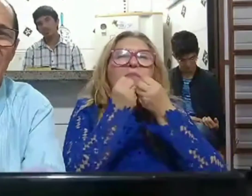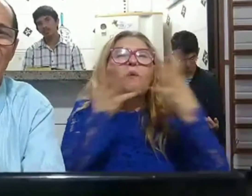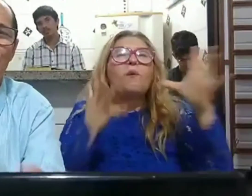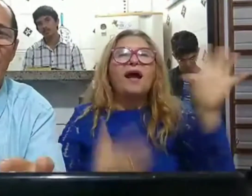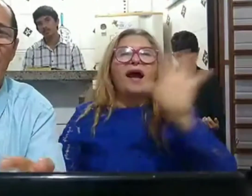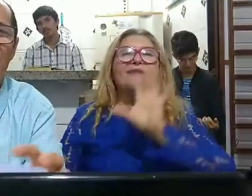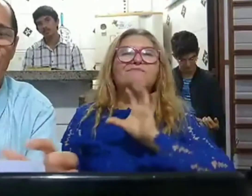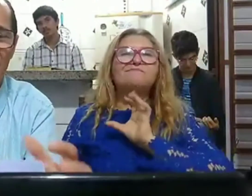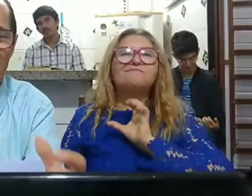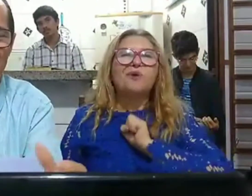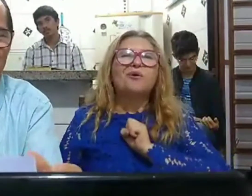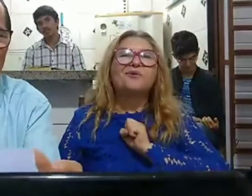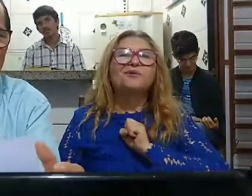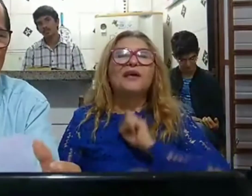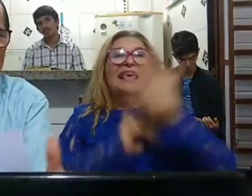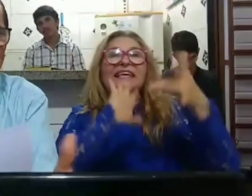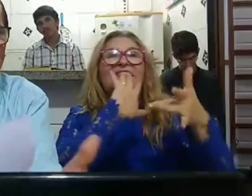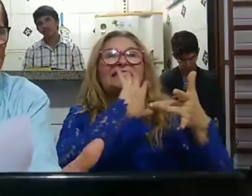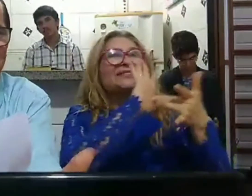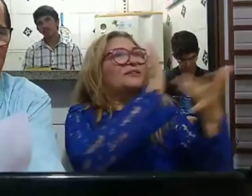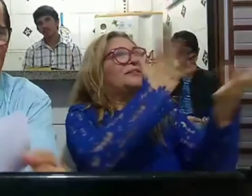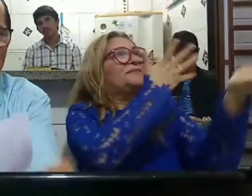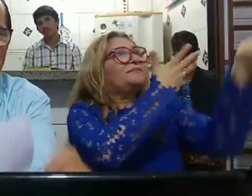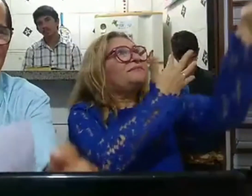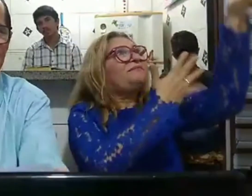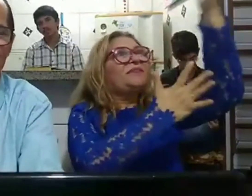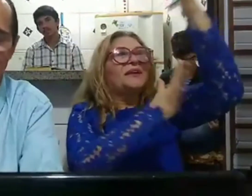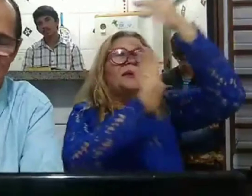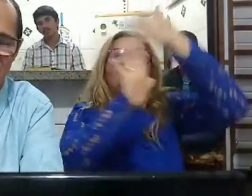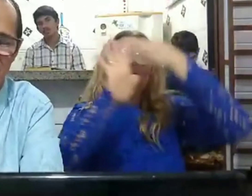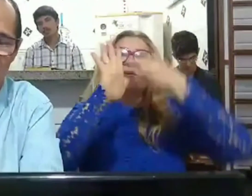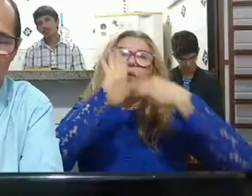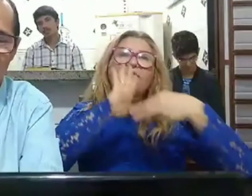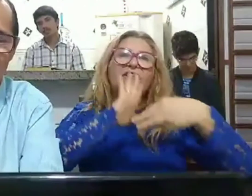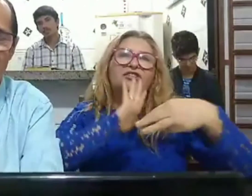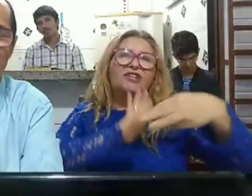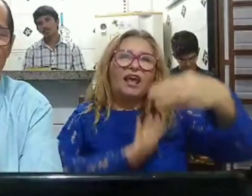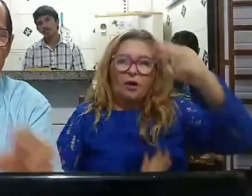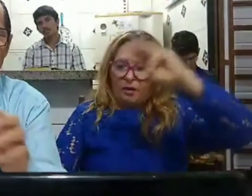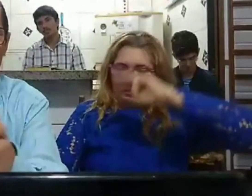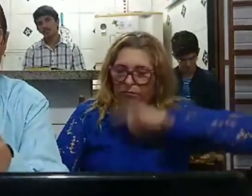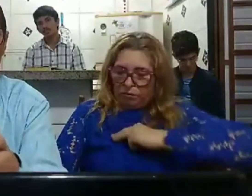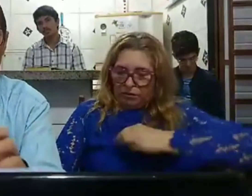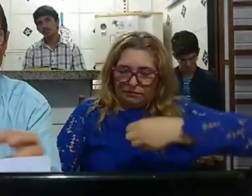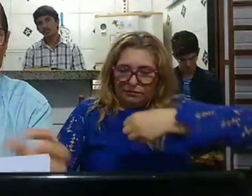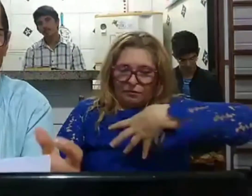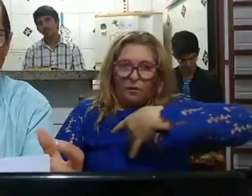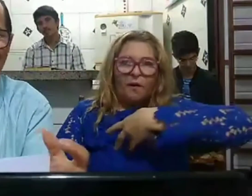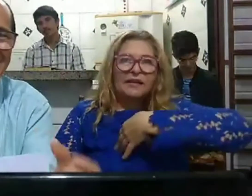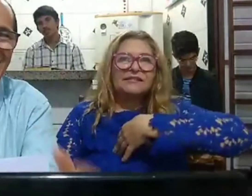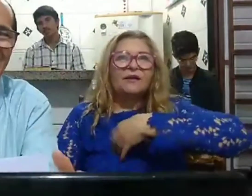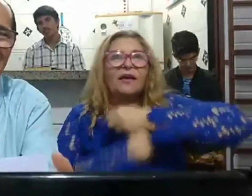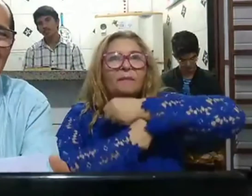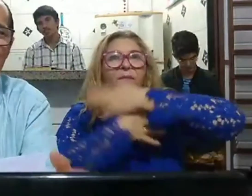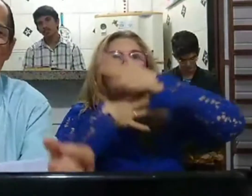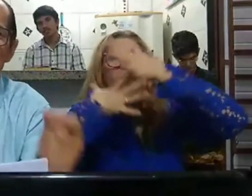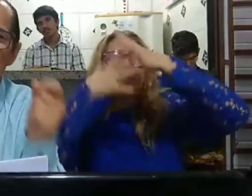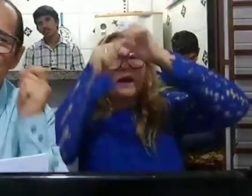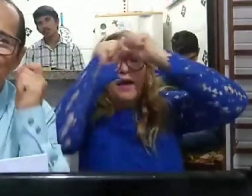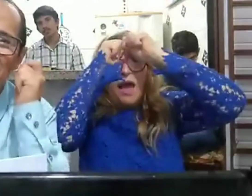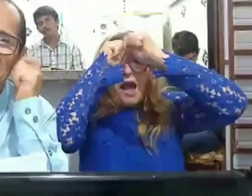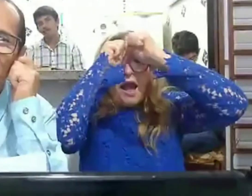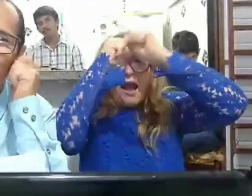misericordioso. É porque a glória de Jesus resplandeceu na mensagem do Evangelho e ele pôde então clarear para